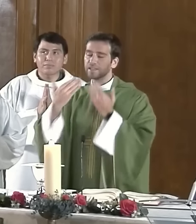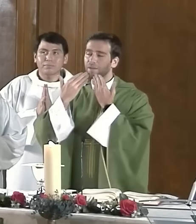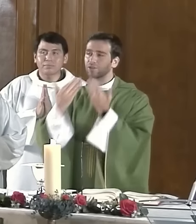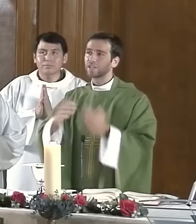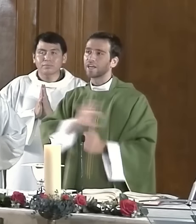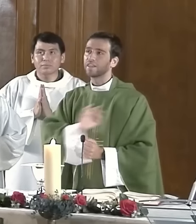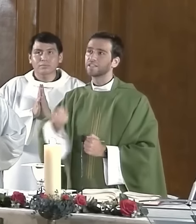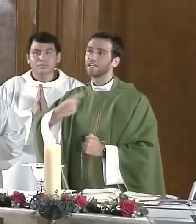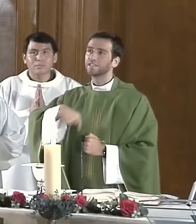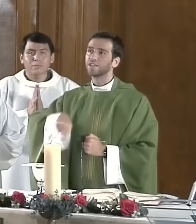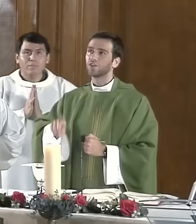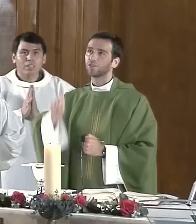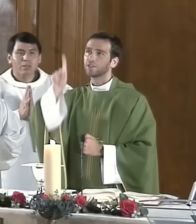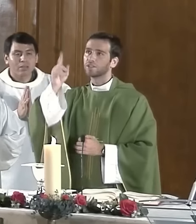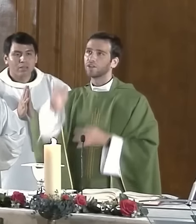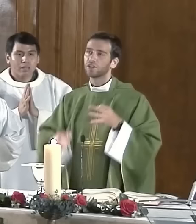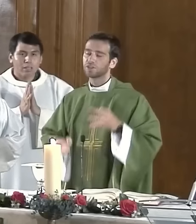demos gracias al Señor nuestro Dios.